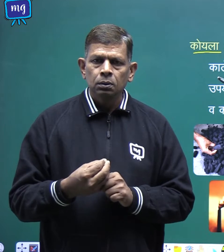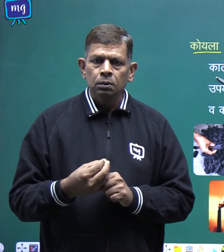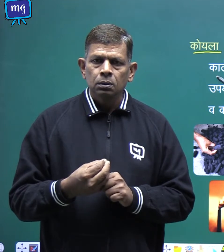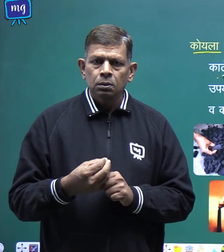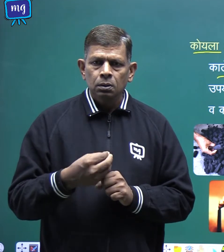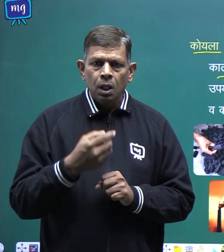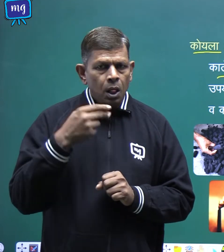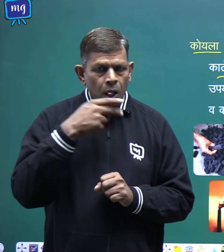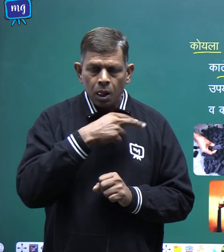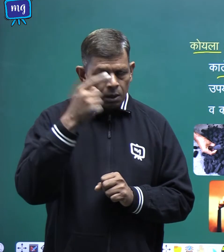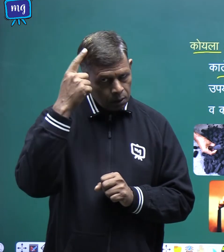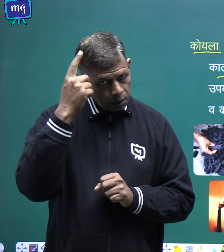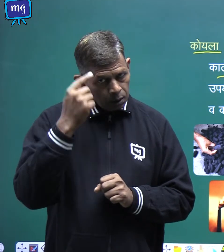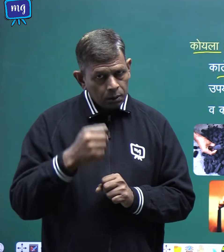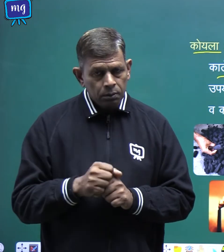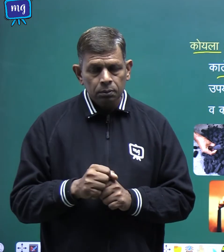काले रंग का